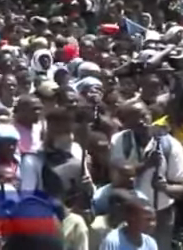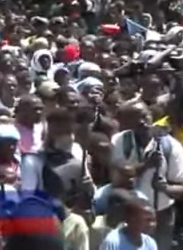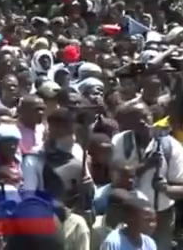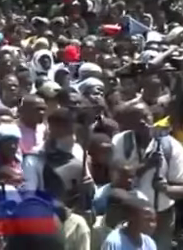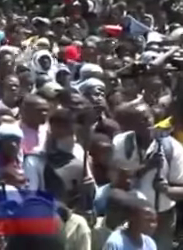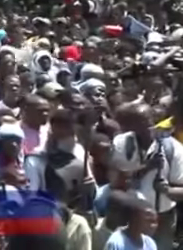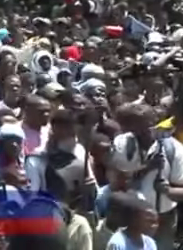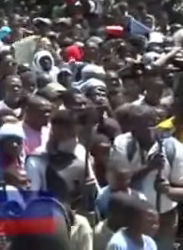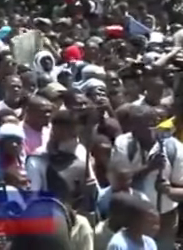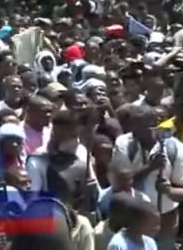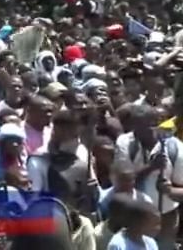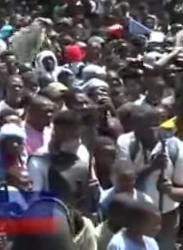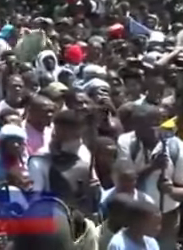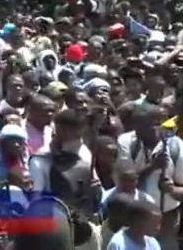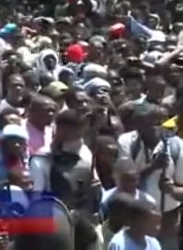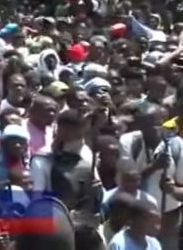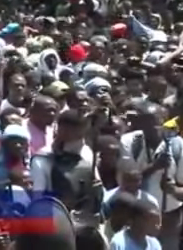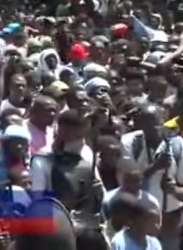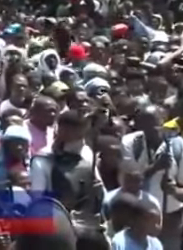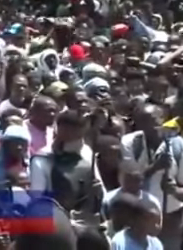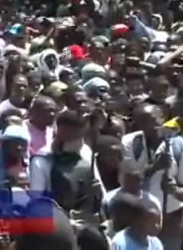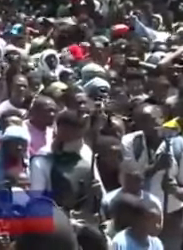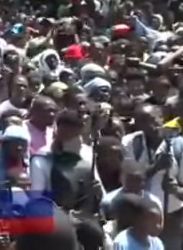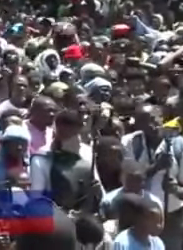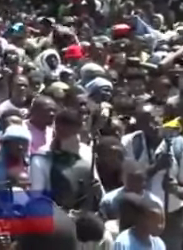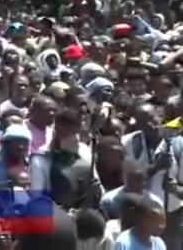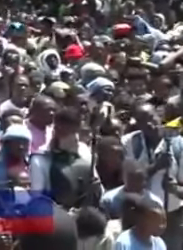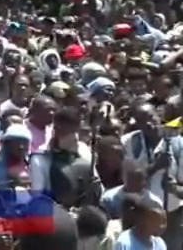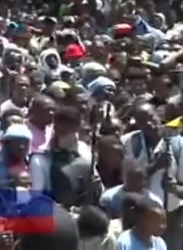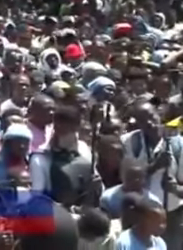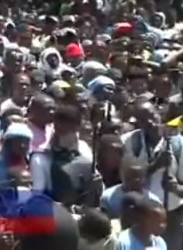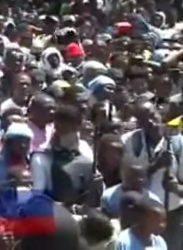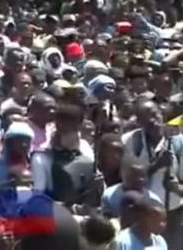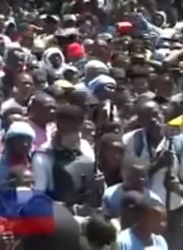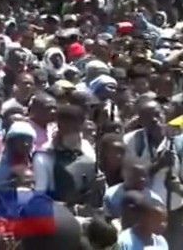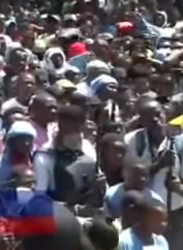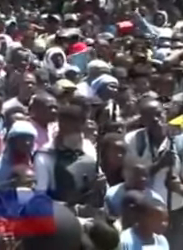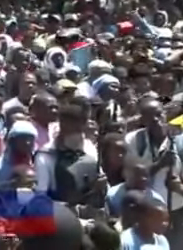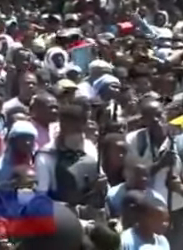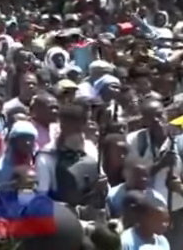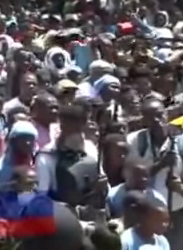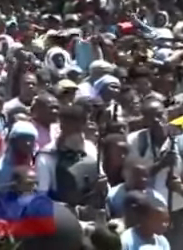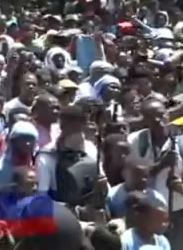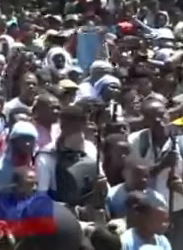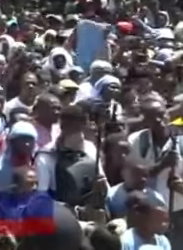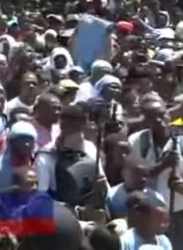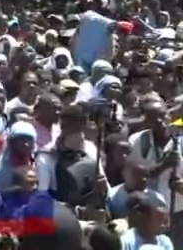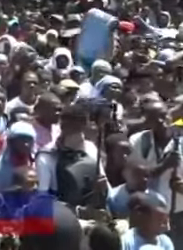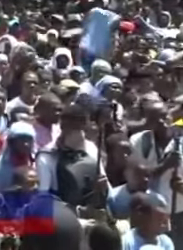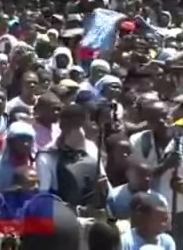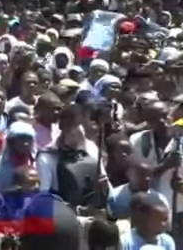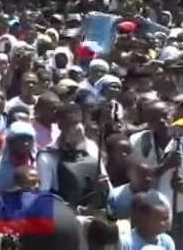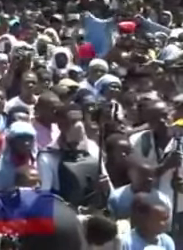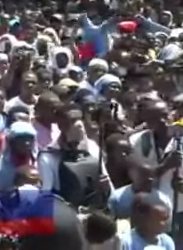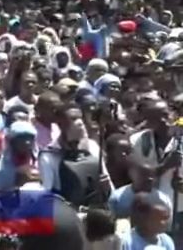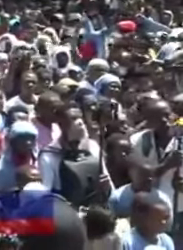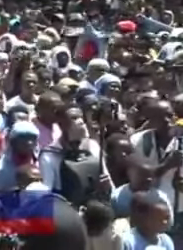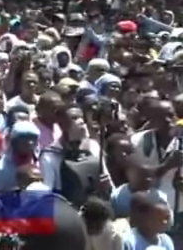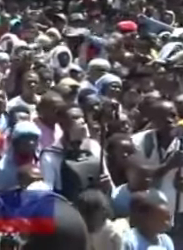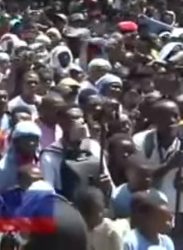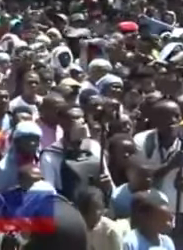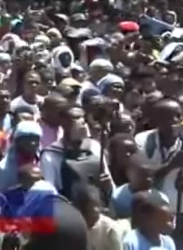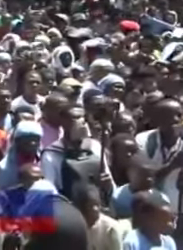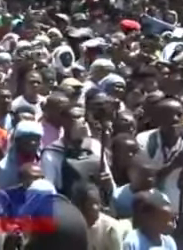dis ça. Les cobles sont gratos, albaïlino orphelina. Parce que ouais, si le gratto, c'est bandit